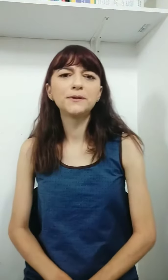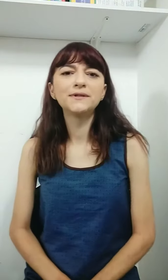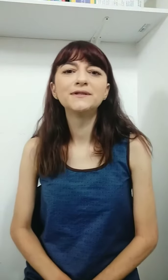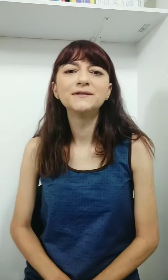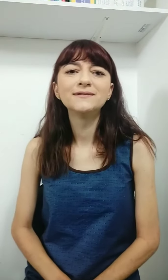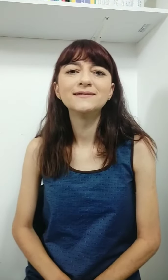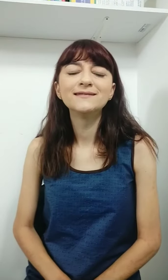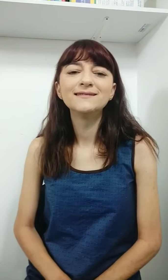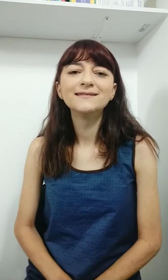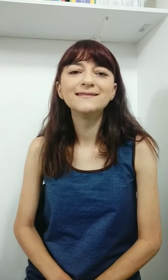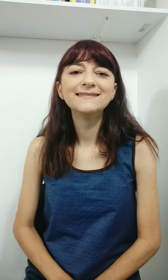E aí?